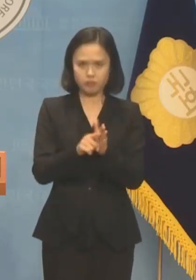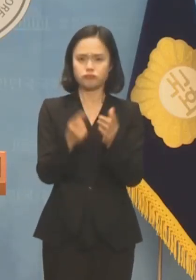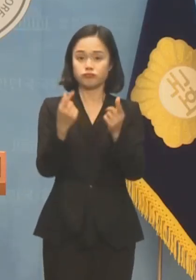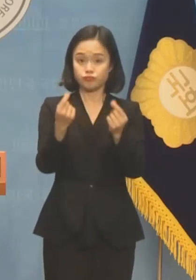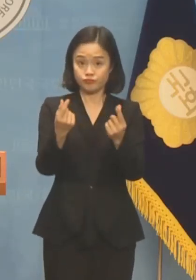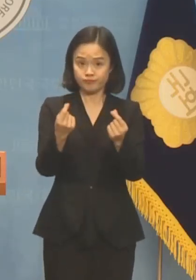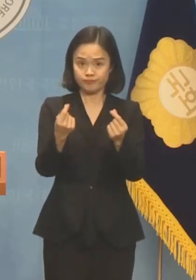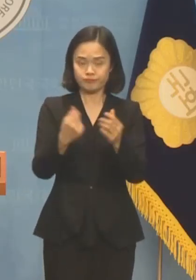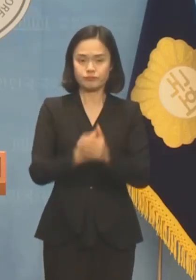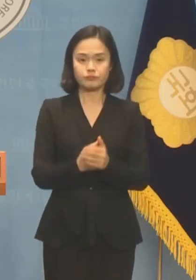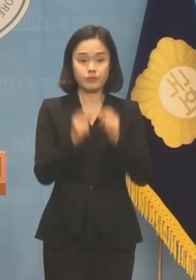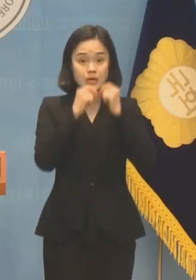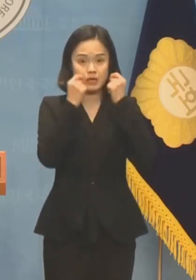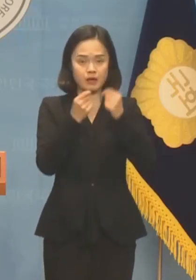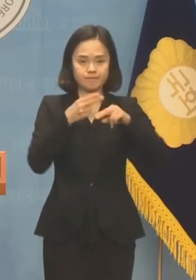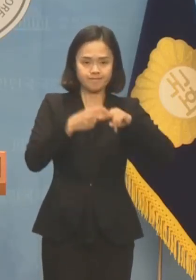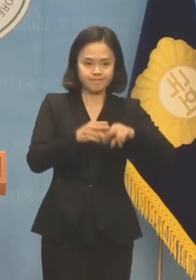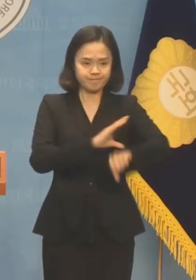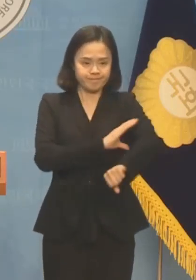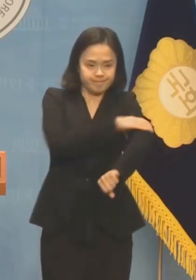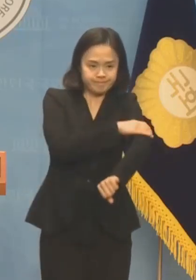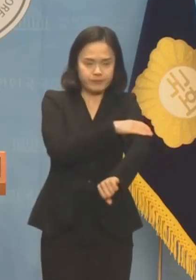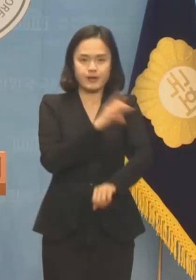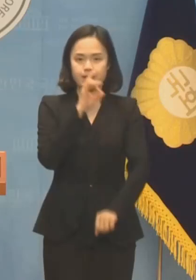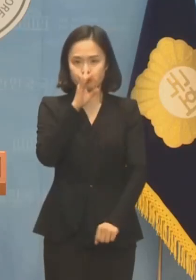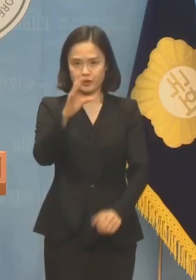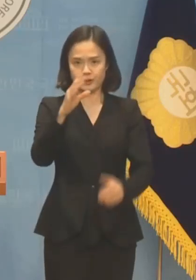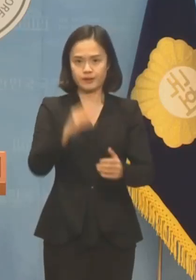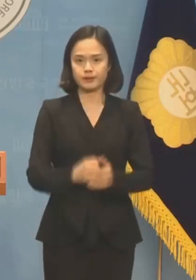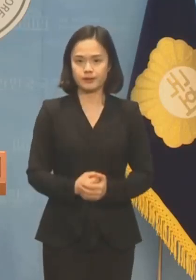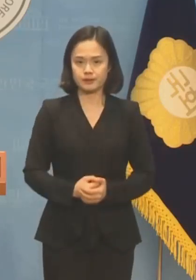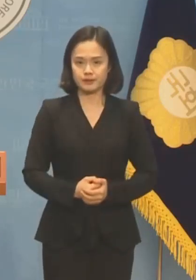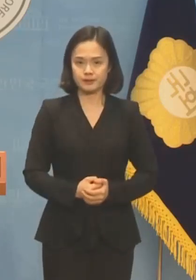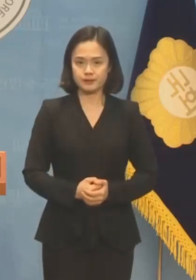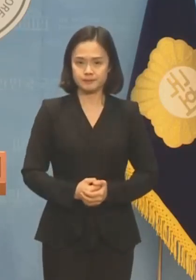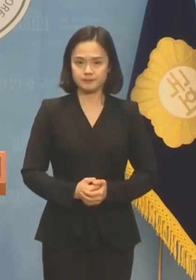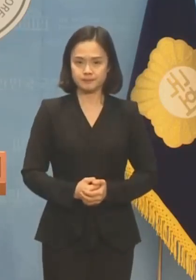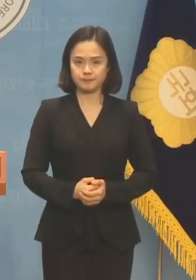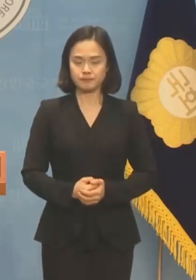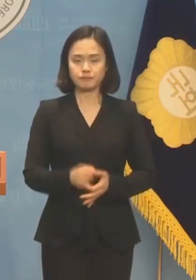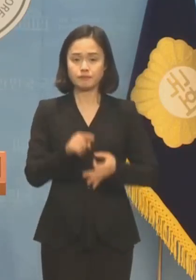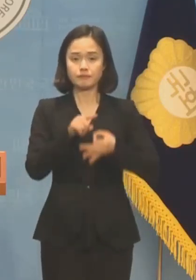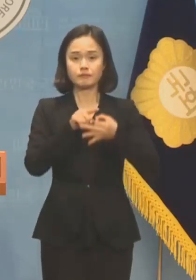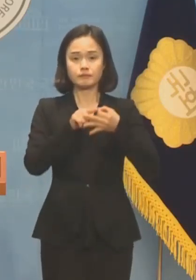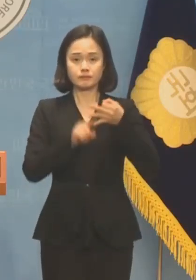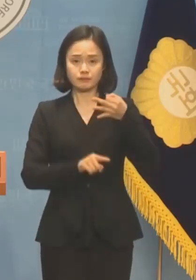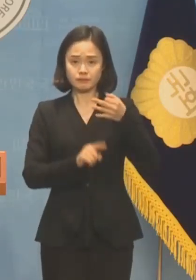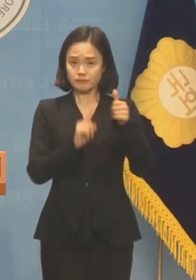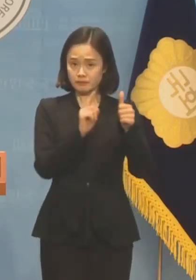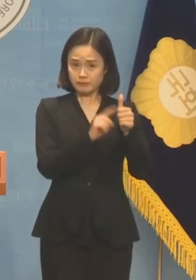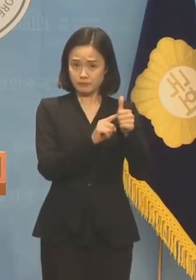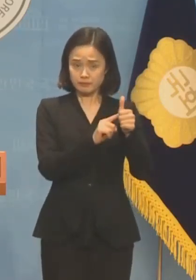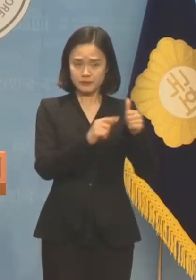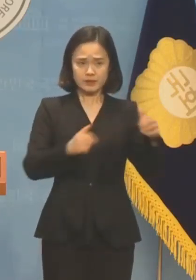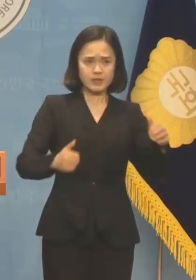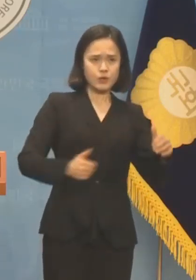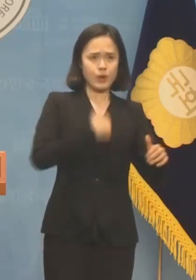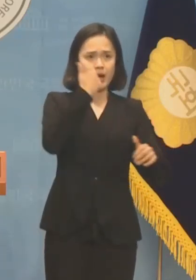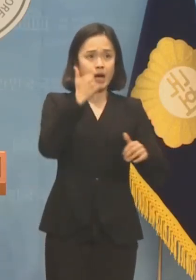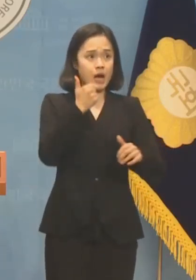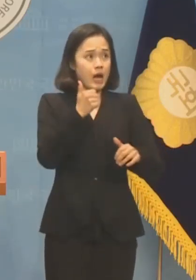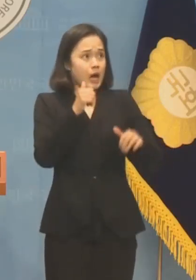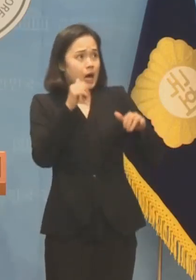점이 더욱 분명해졌습니다. 반면 윤석열의 경로가 두려워